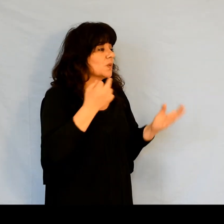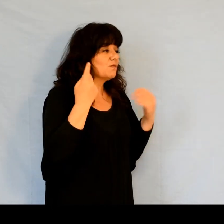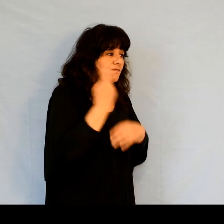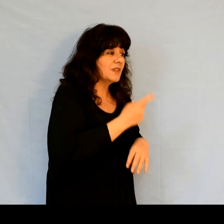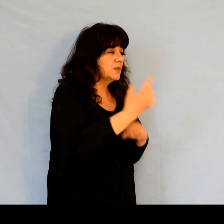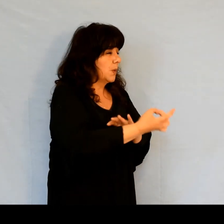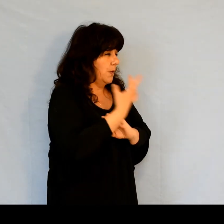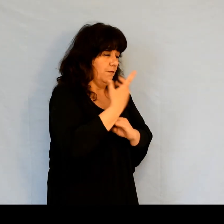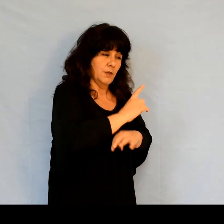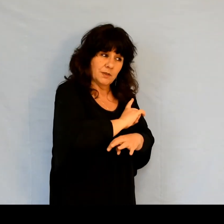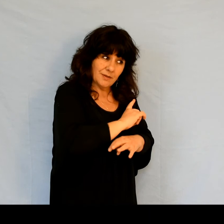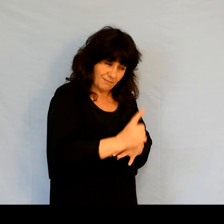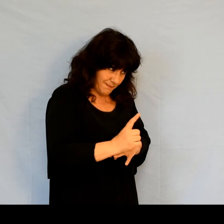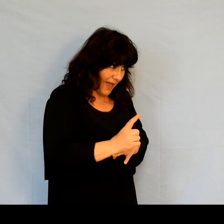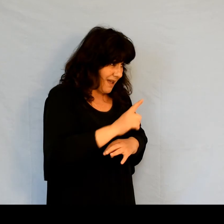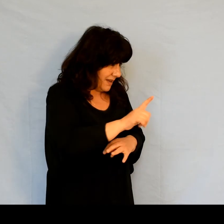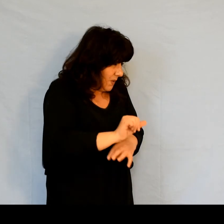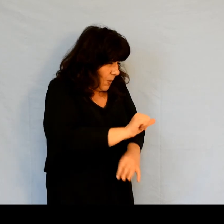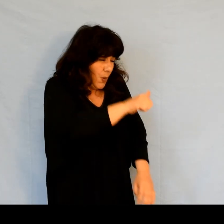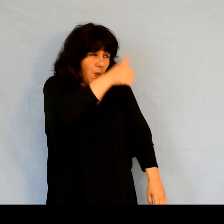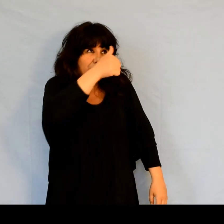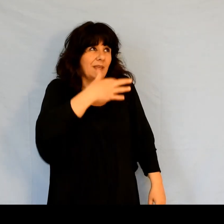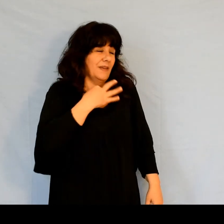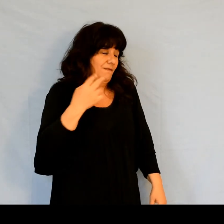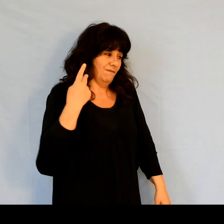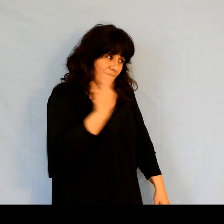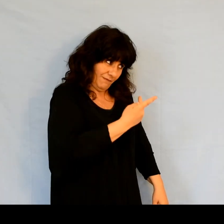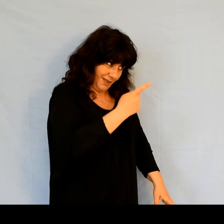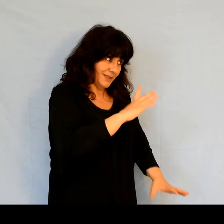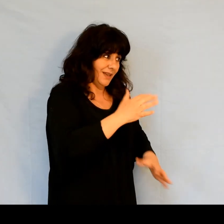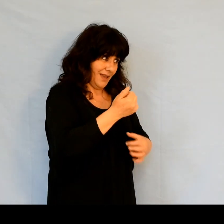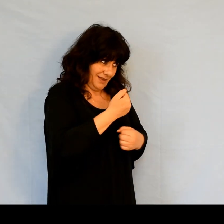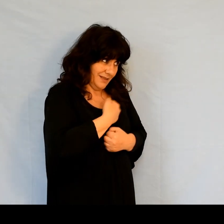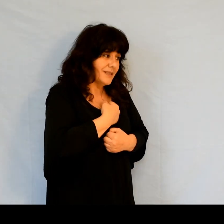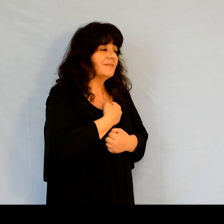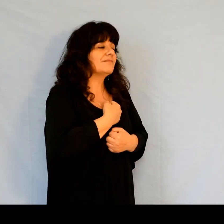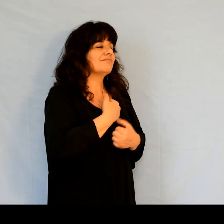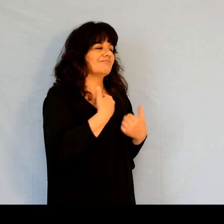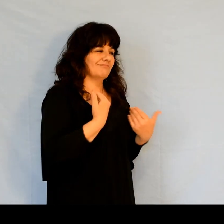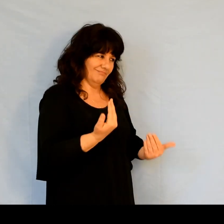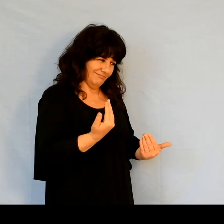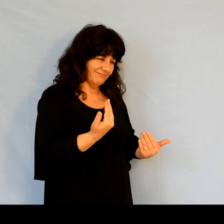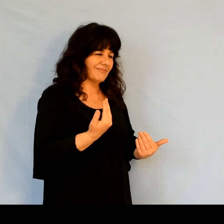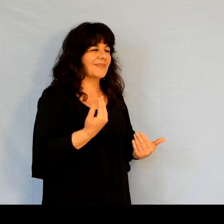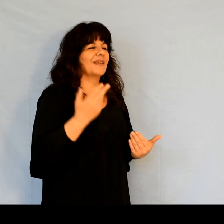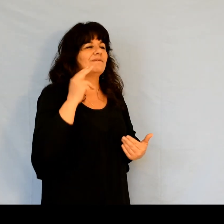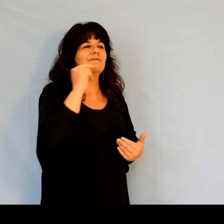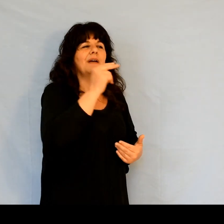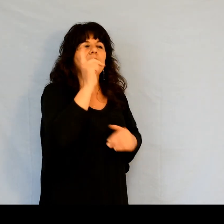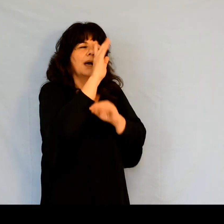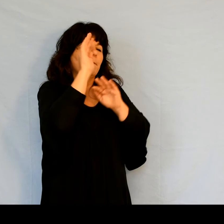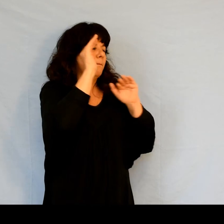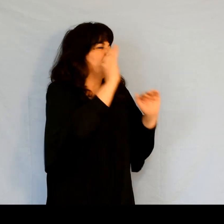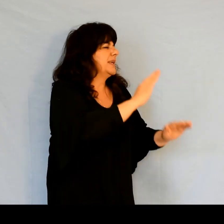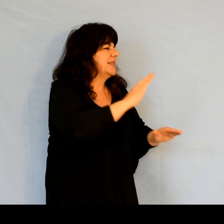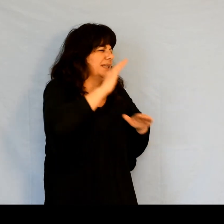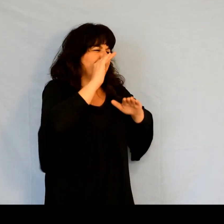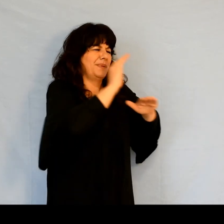fils, ton unique, je te comblerai de bénédictions. Je rendrai ta